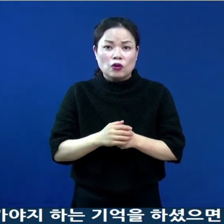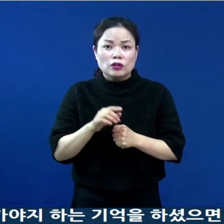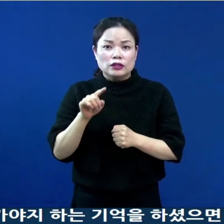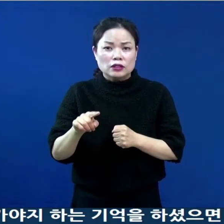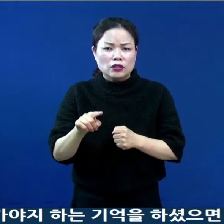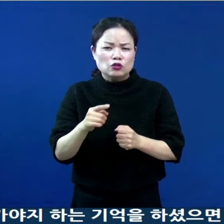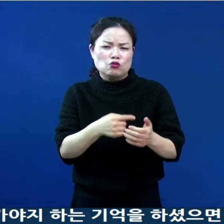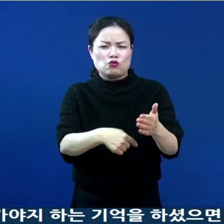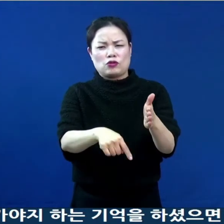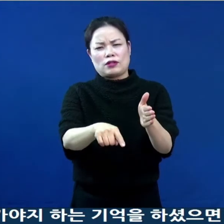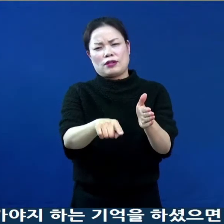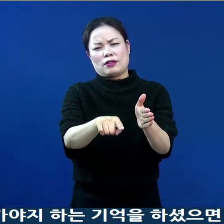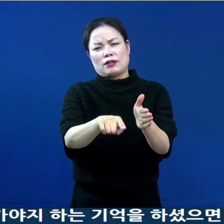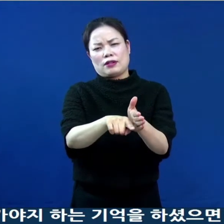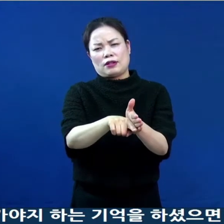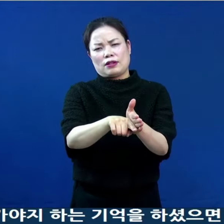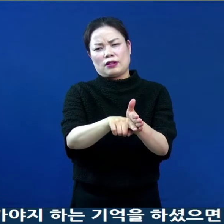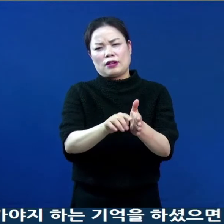그것을 위해서